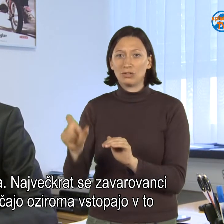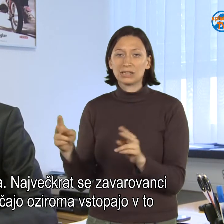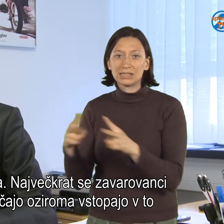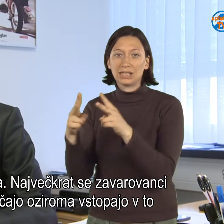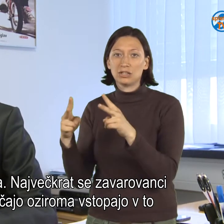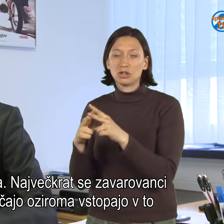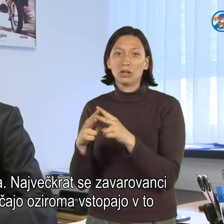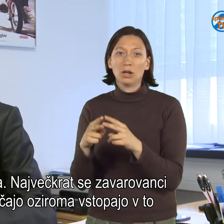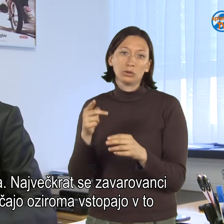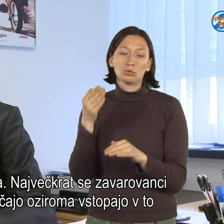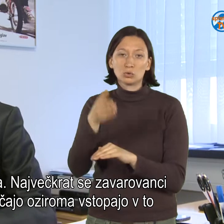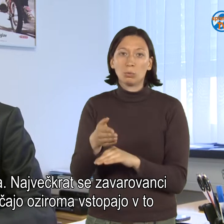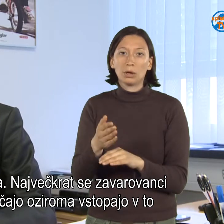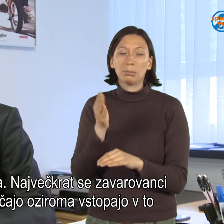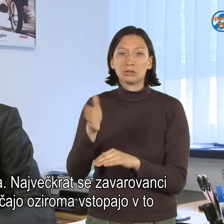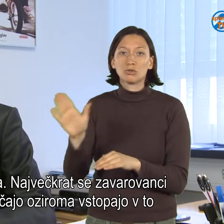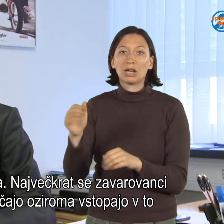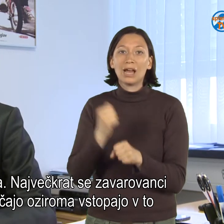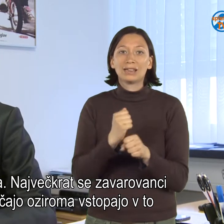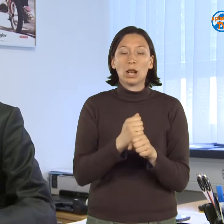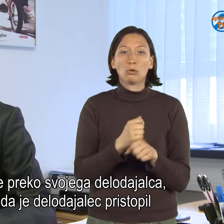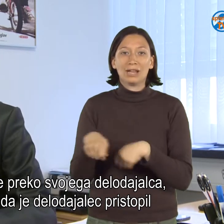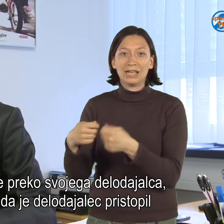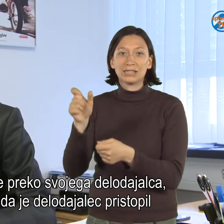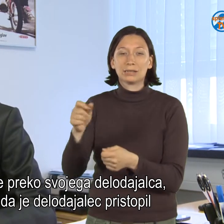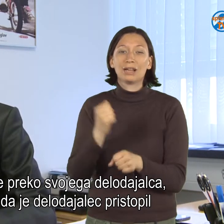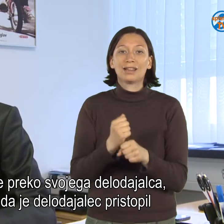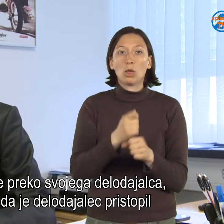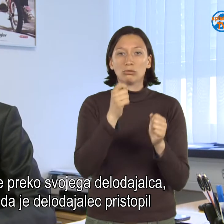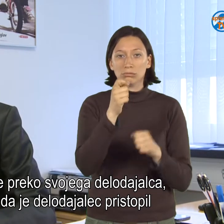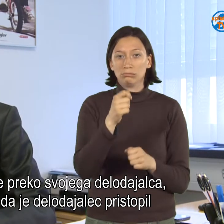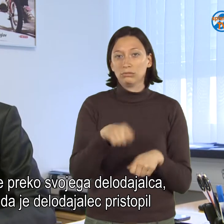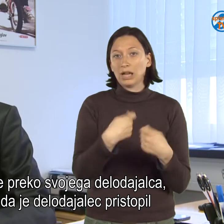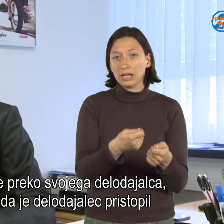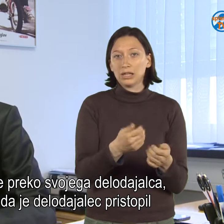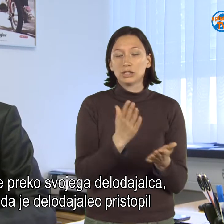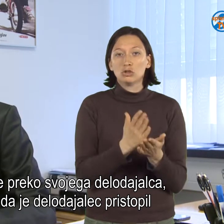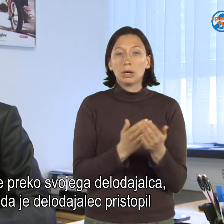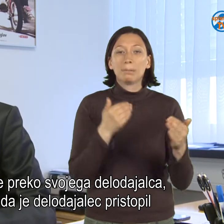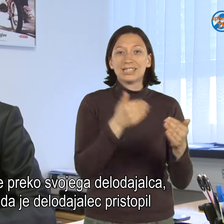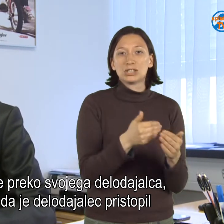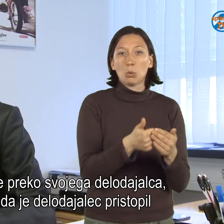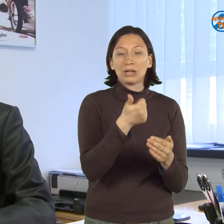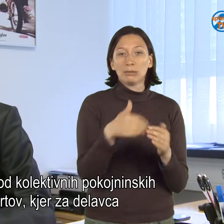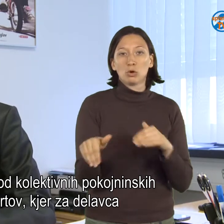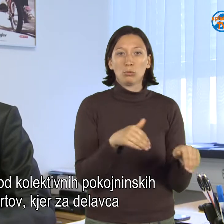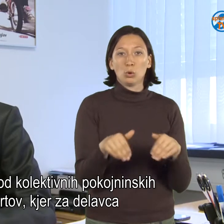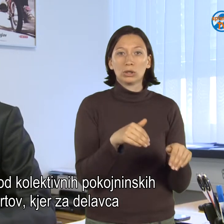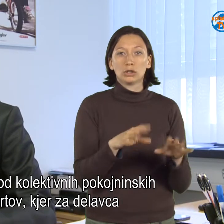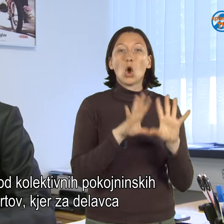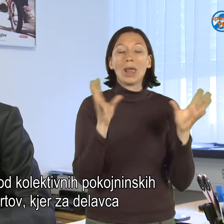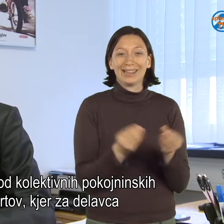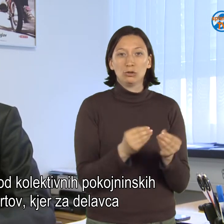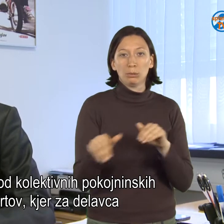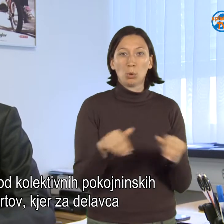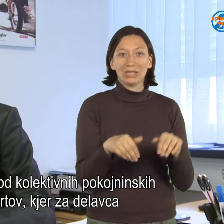srečajo ali pa vstopajo v to zavarovanje preko svojega delodajalca, se pravi, da ima delodajalec, da je pristopil k enemu od